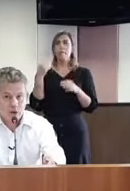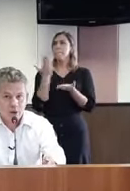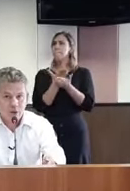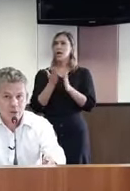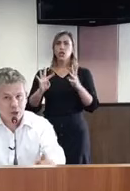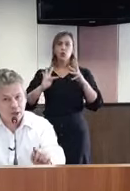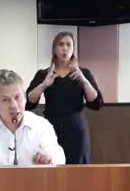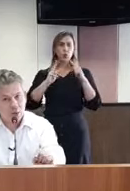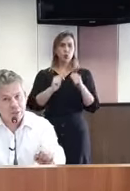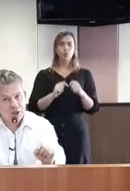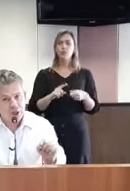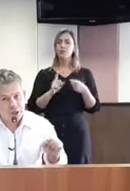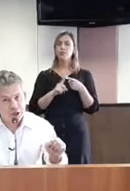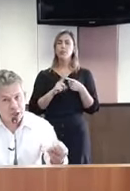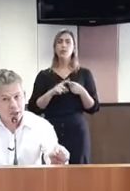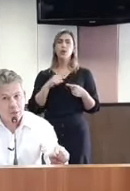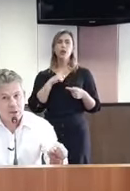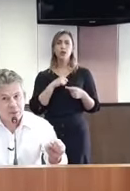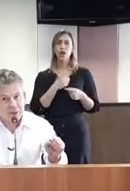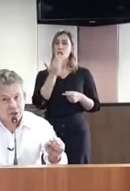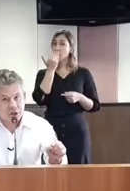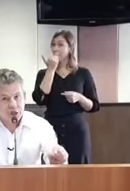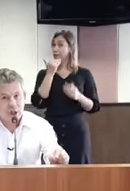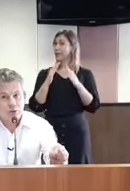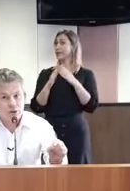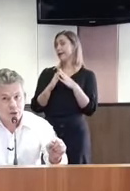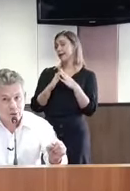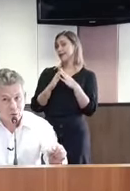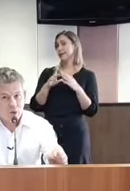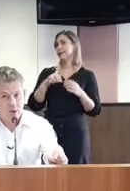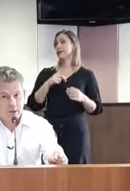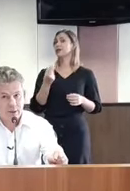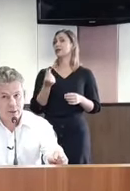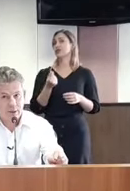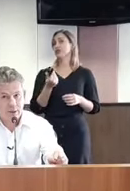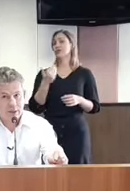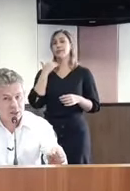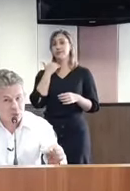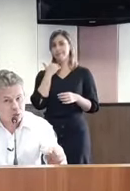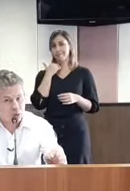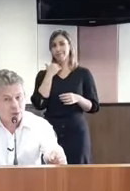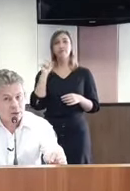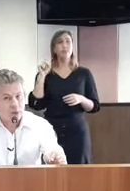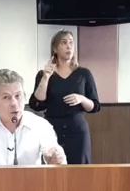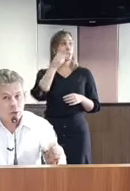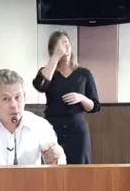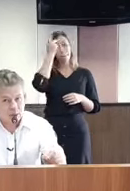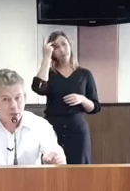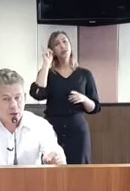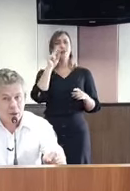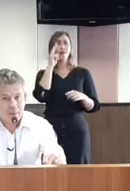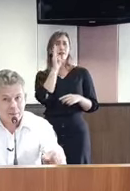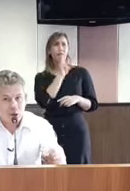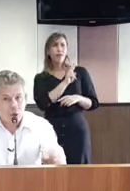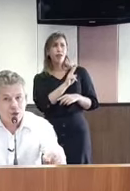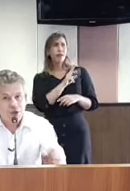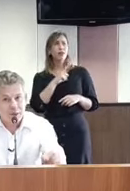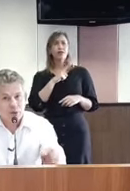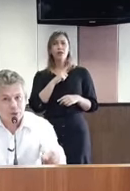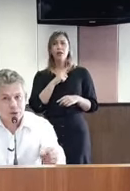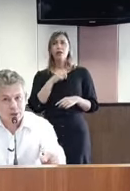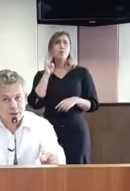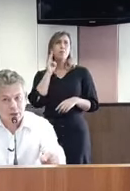tudo, porque ele está com a prateleira cheia, com a despensa cheia, com dinheiro na conta. Essas pessoas não estão olhando para